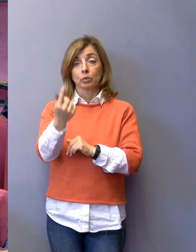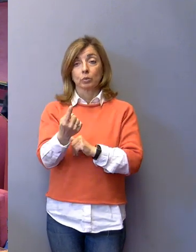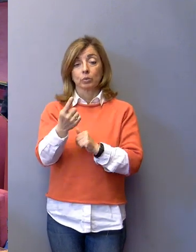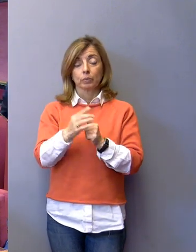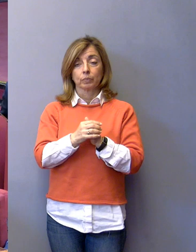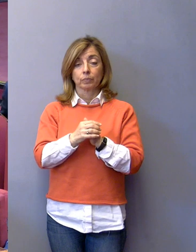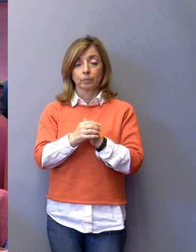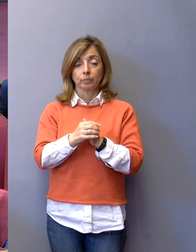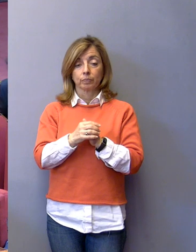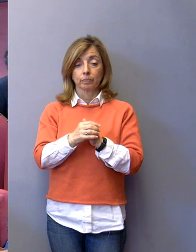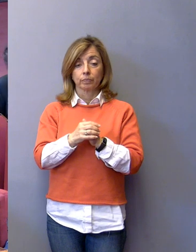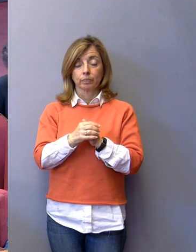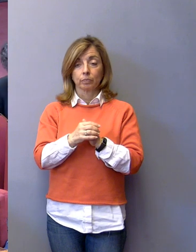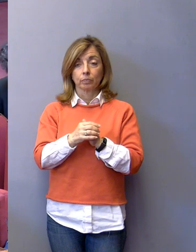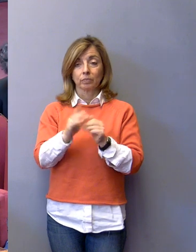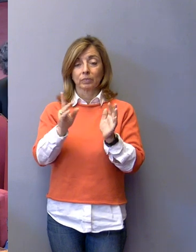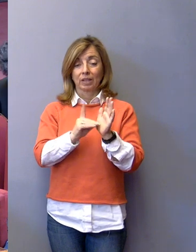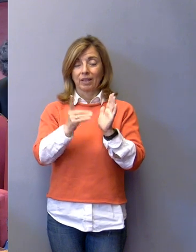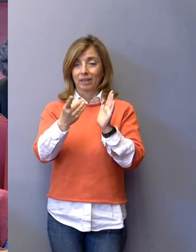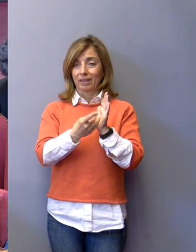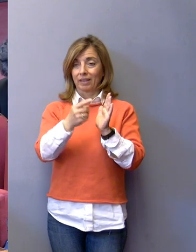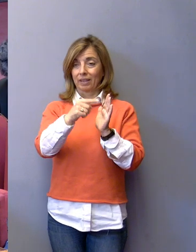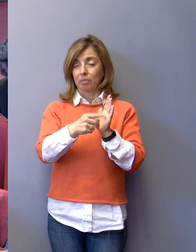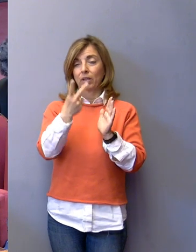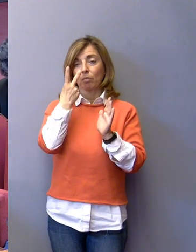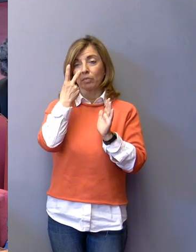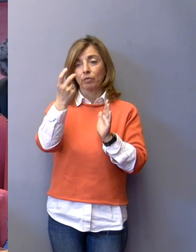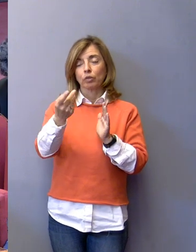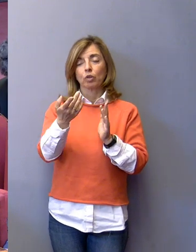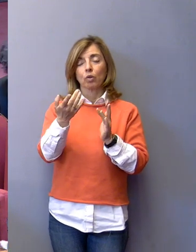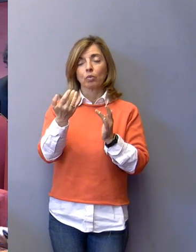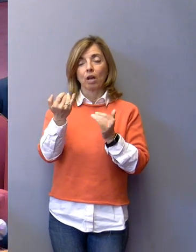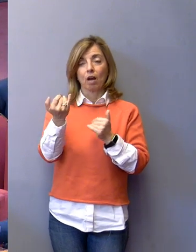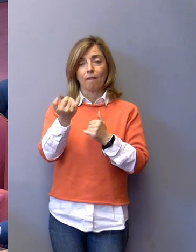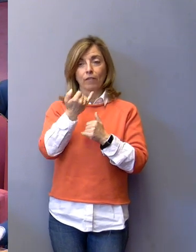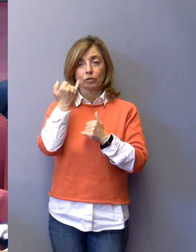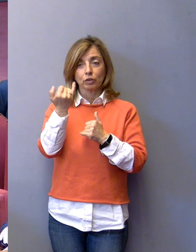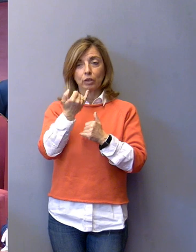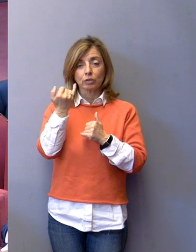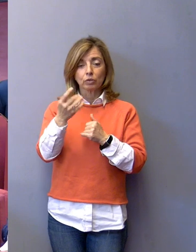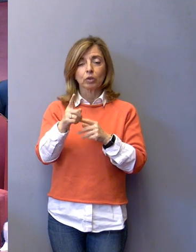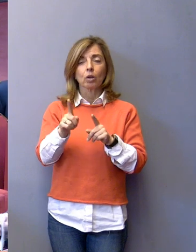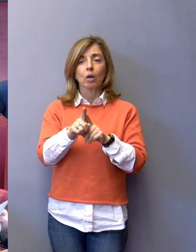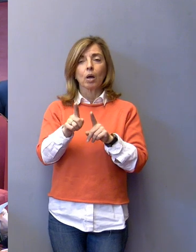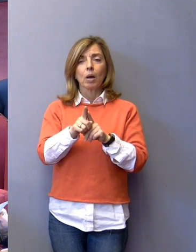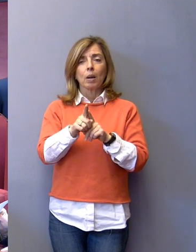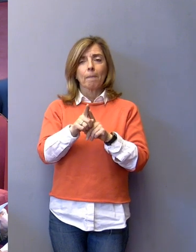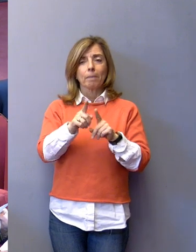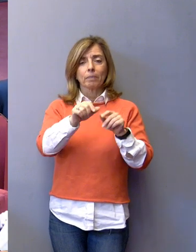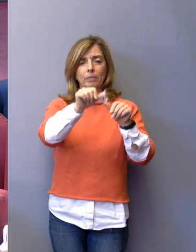considerato che della delibera in oggetto è prevista una facilitazione o liberalizzazione per immobili sparsi sull'intero territorio